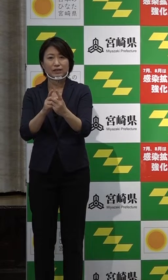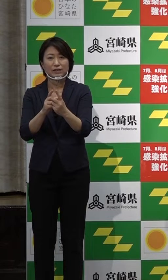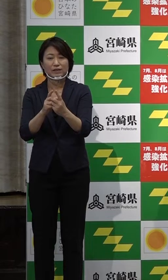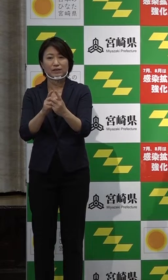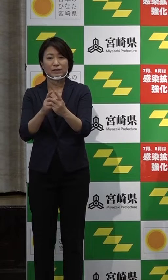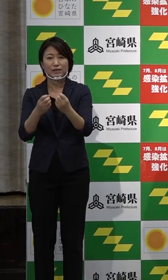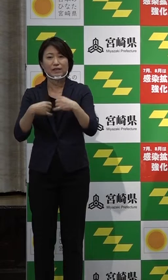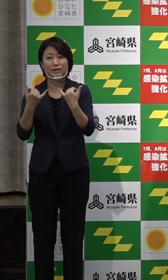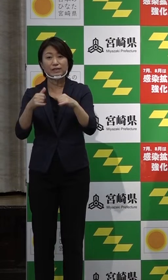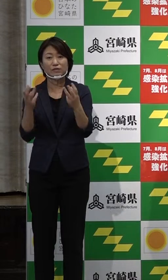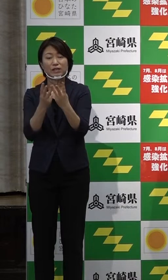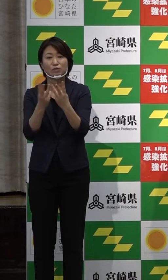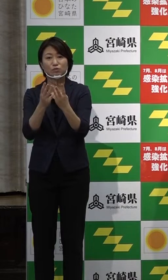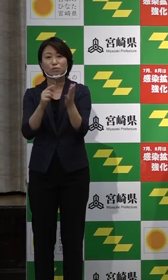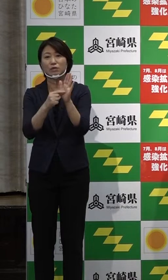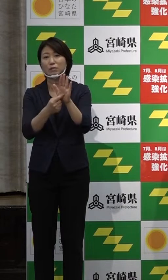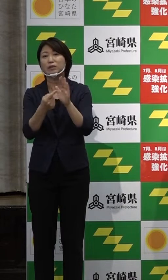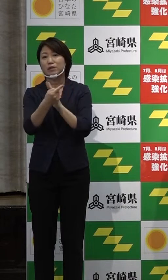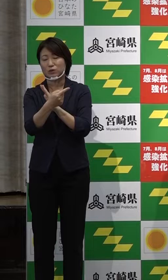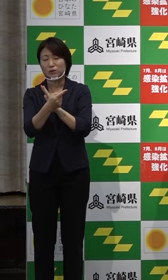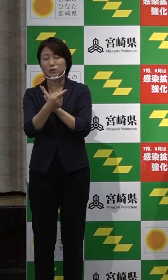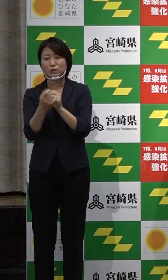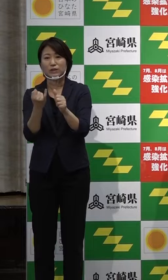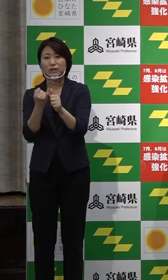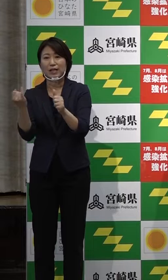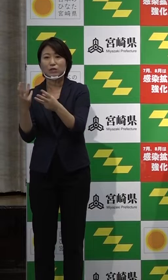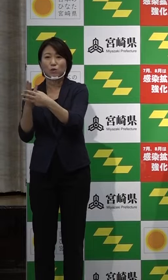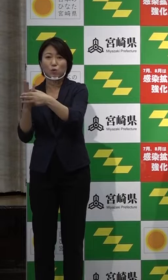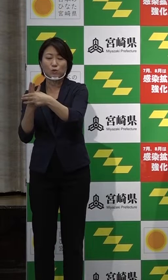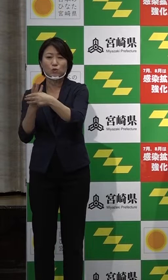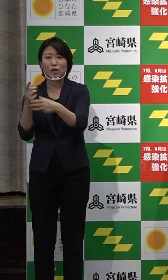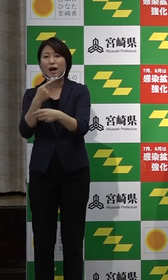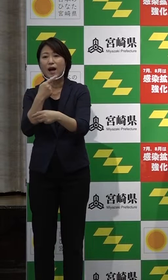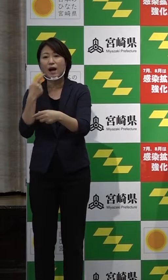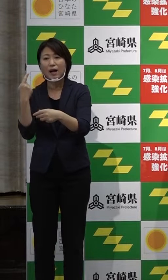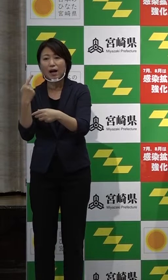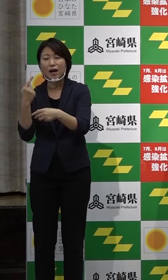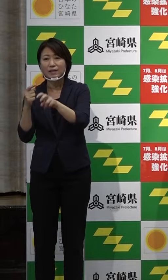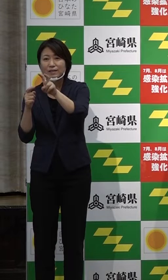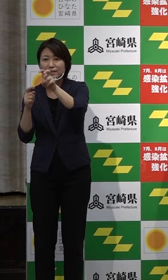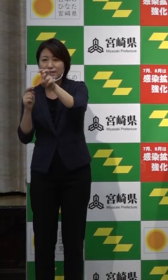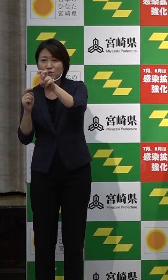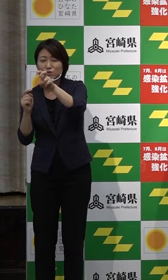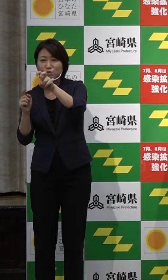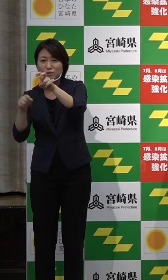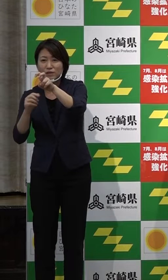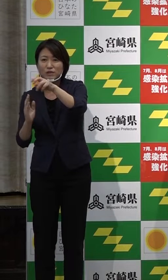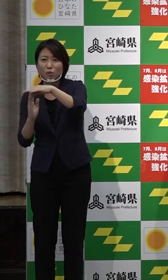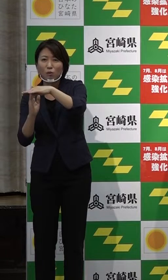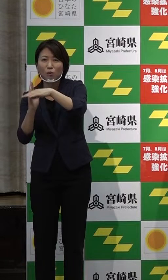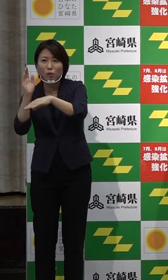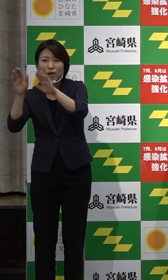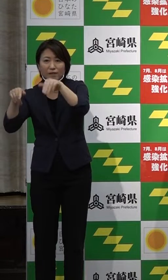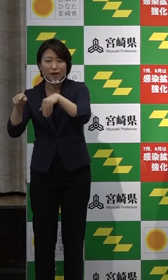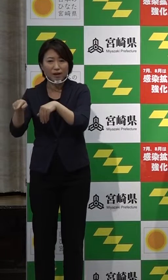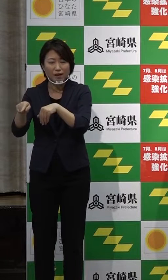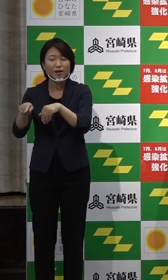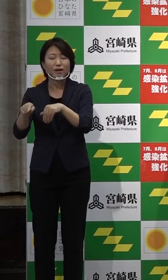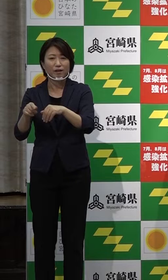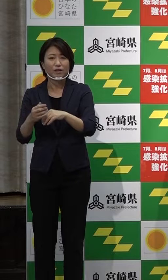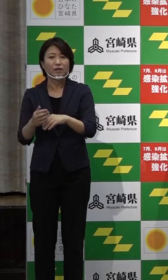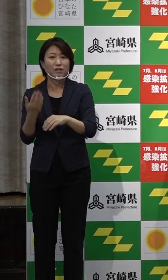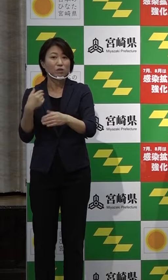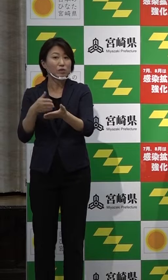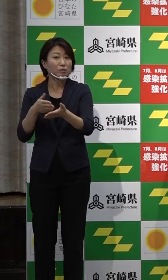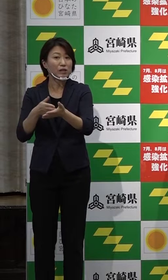としております。西都固有がこの赤県域の目安である20人を超えておりますが、これも説明しており